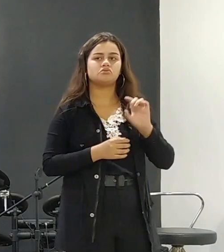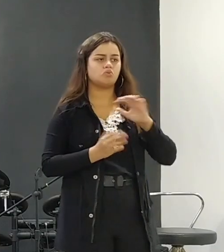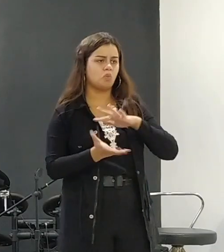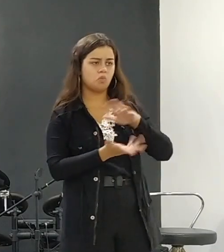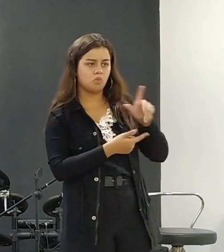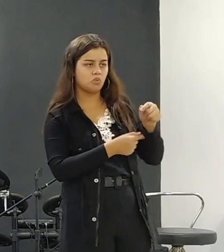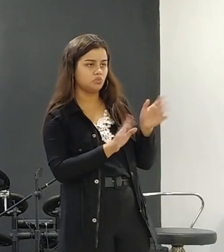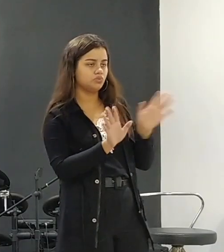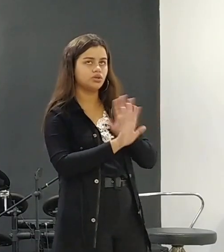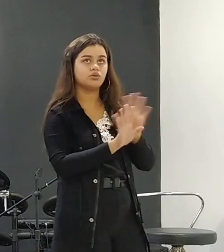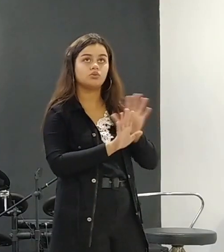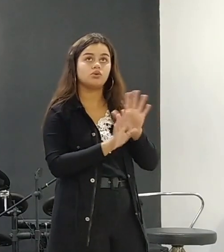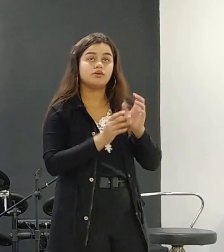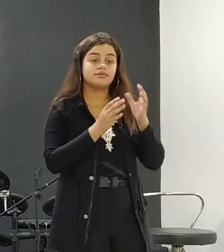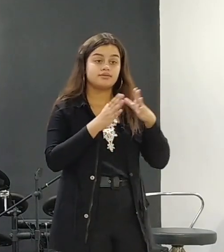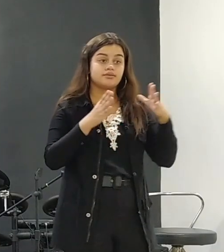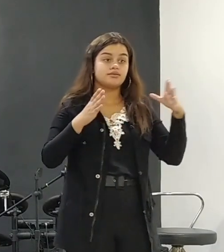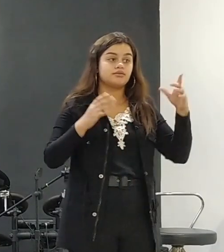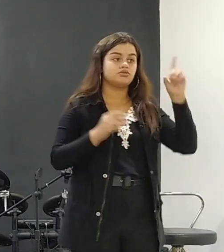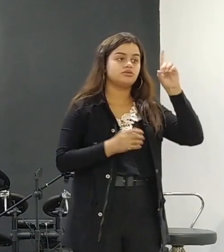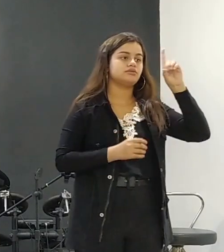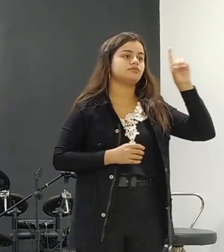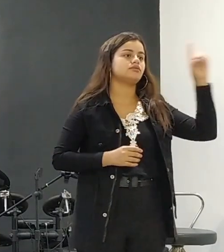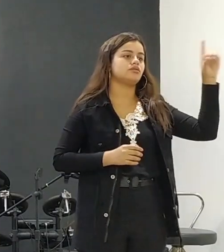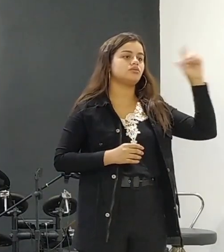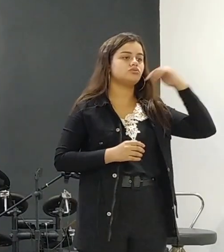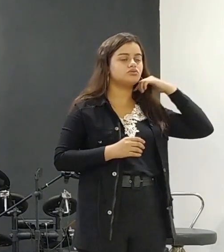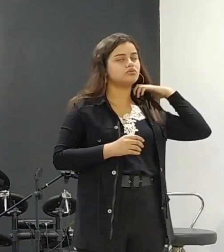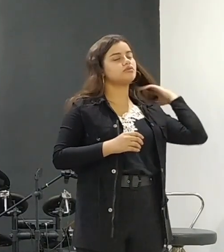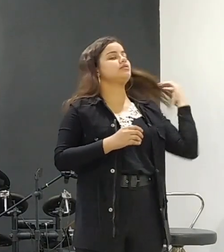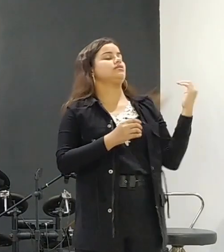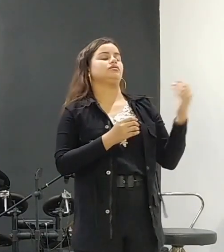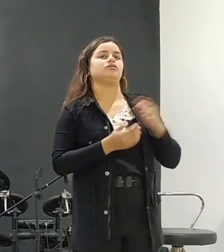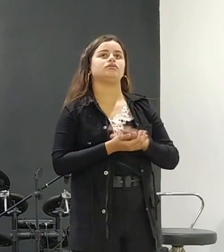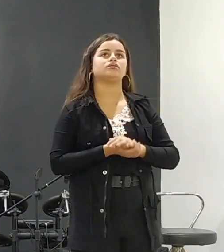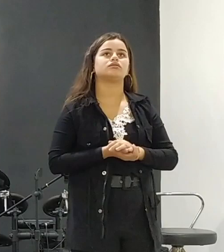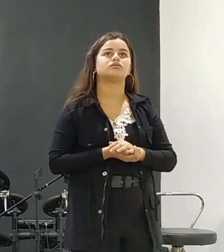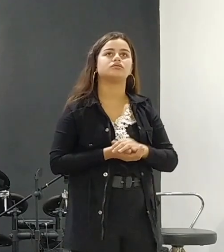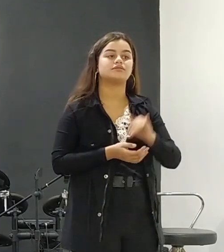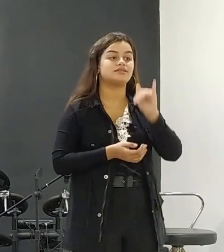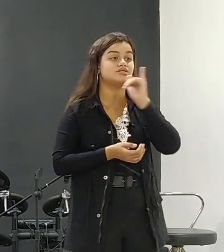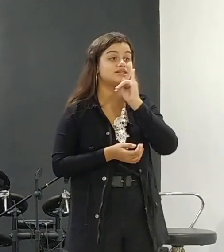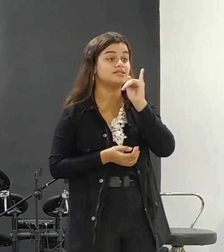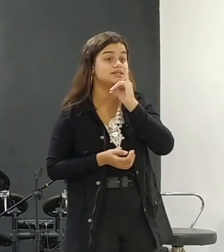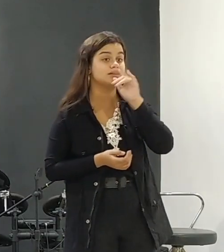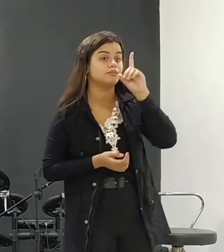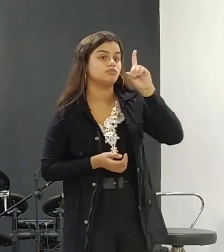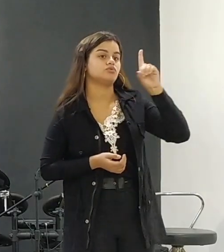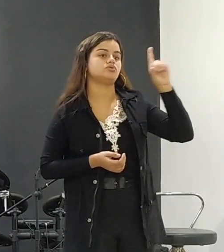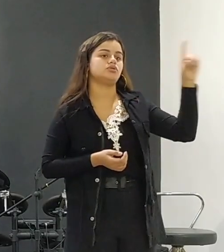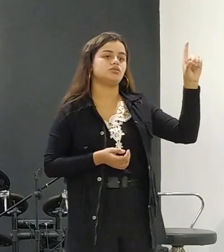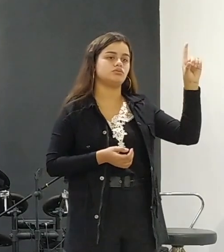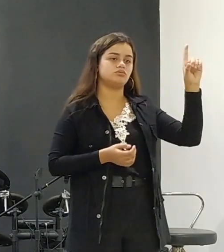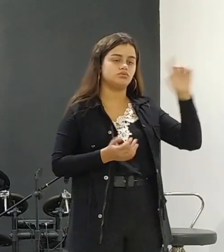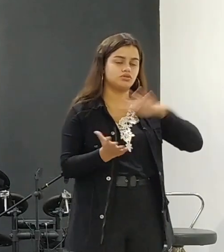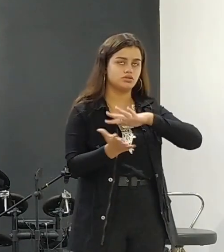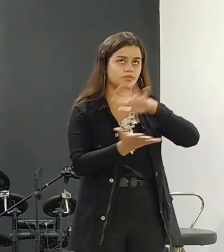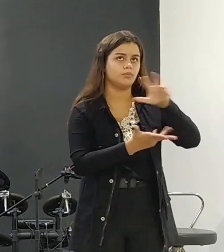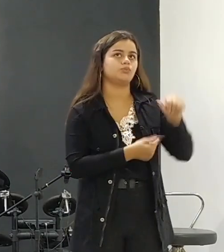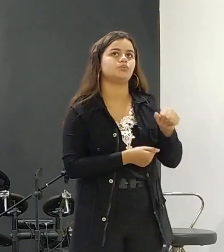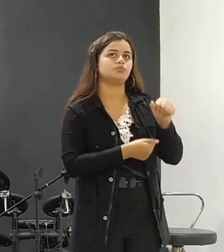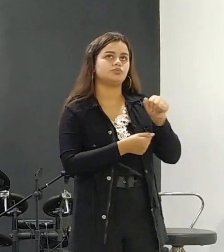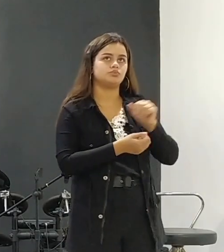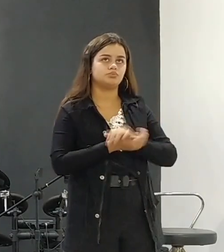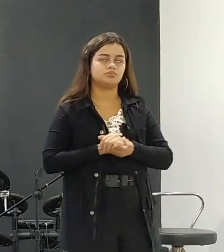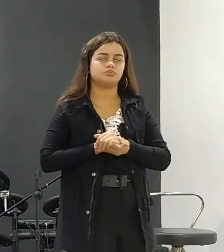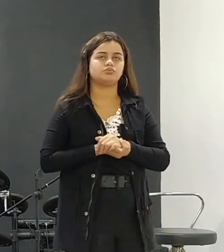segundo esse mundo, mas grandes segundo Deus. Homens e mulheres que refletem a glória de Deus aqui nesse mundo. Um homem e uma mulher que refletem a glória de